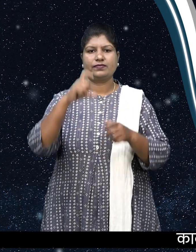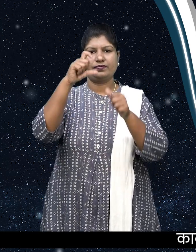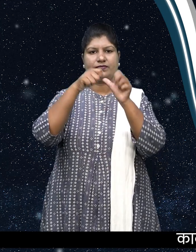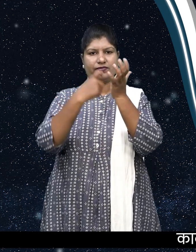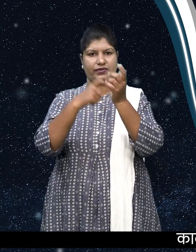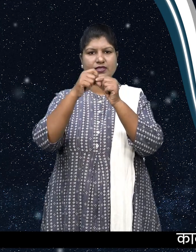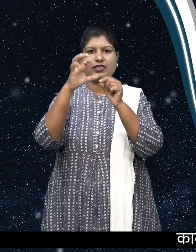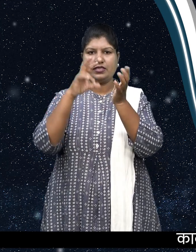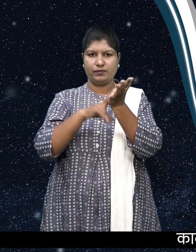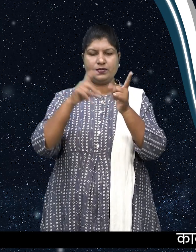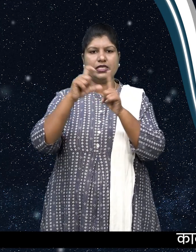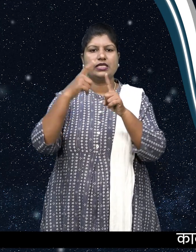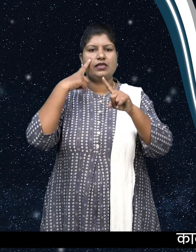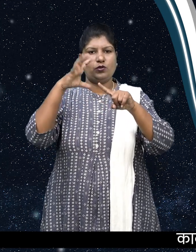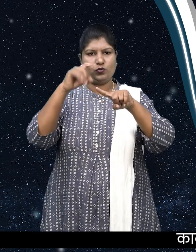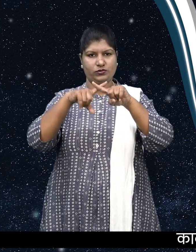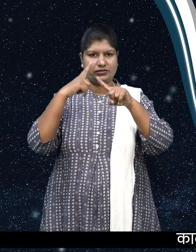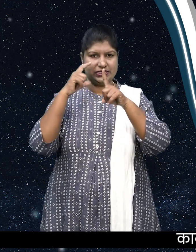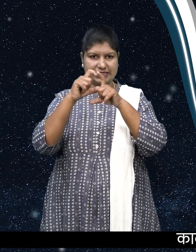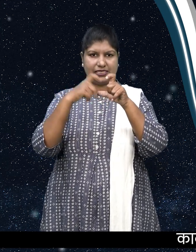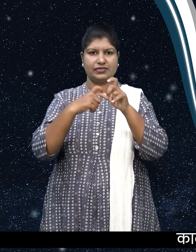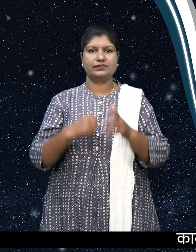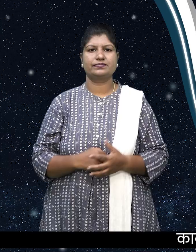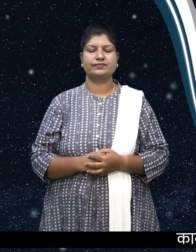कार्बन डाइऑक्साइड CO2